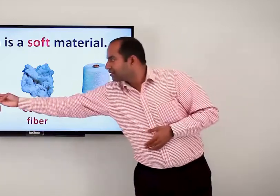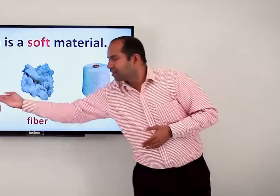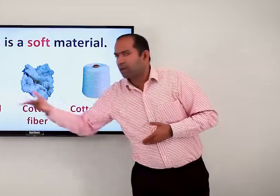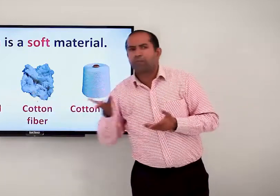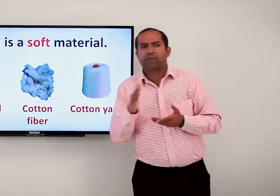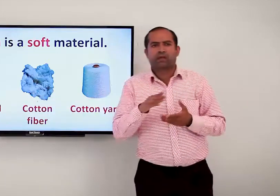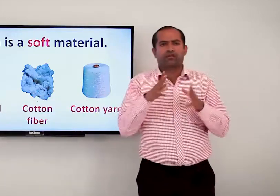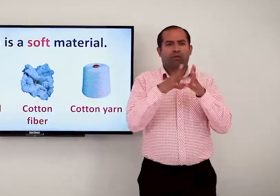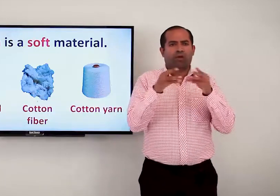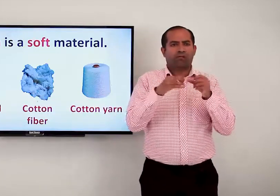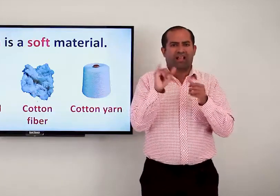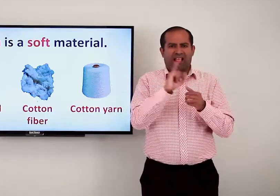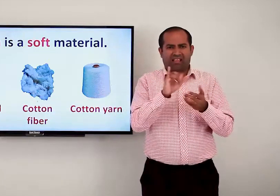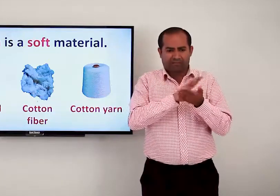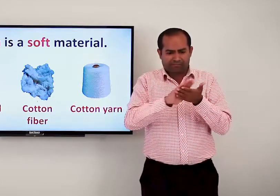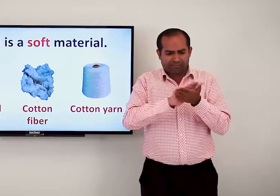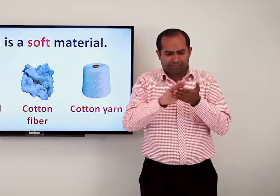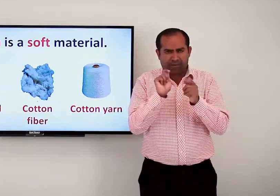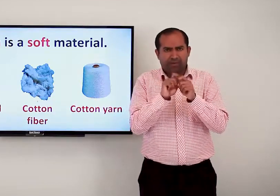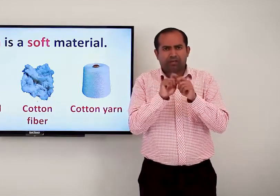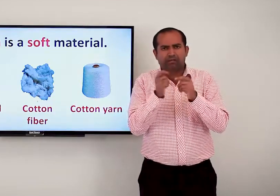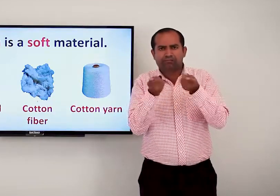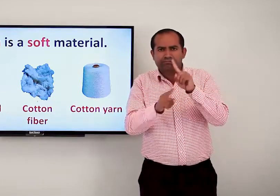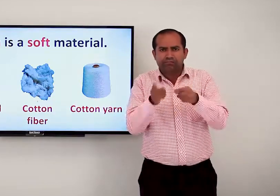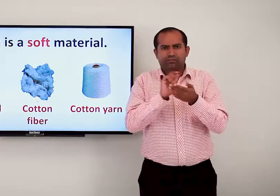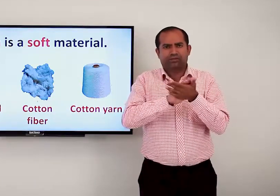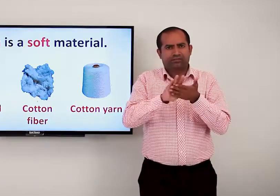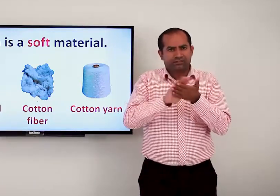پہلے خام روئی کو صاف کیا جاتا ہے،